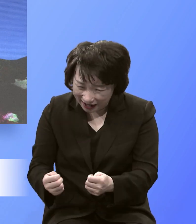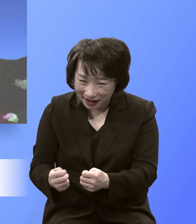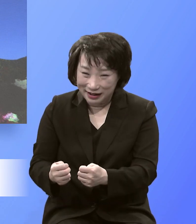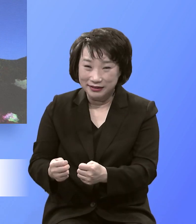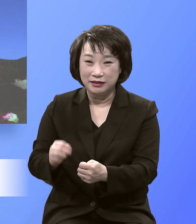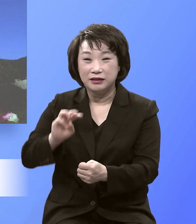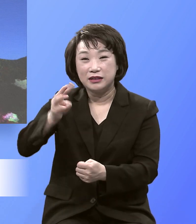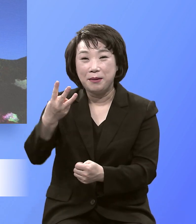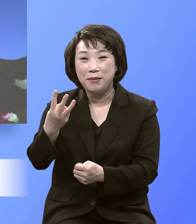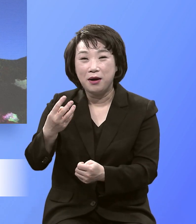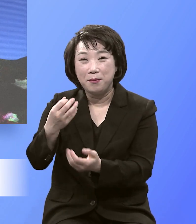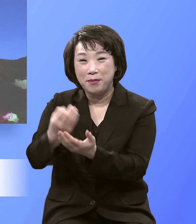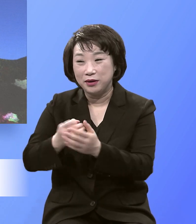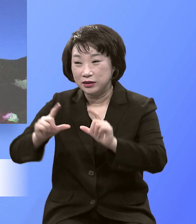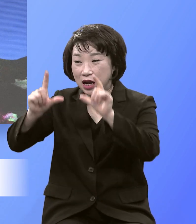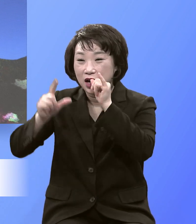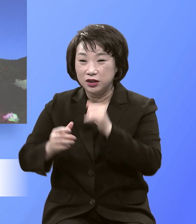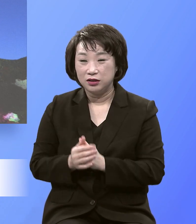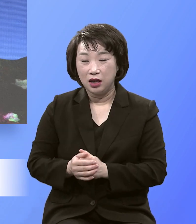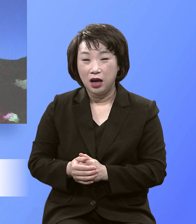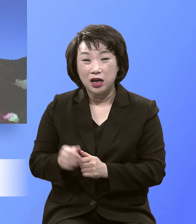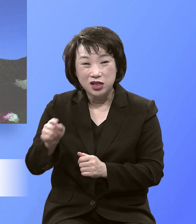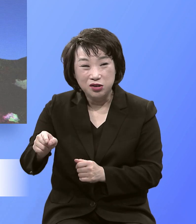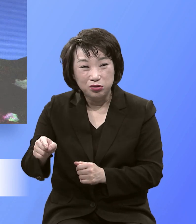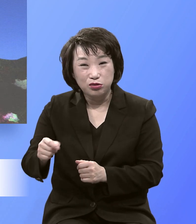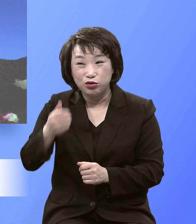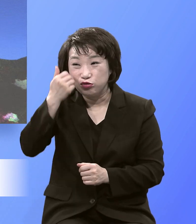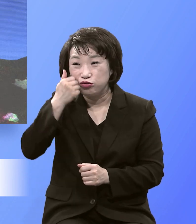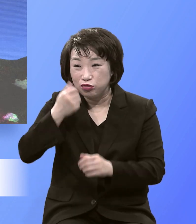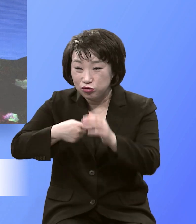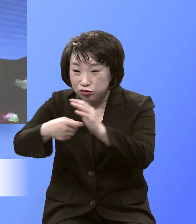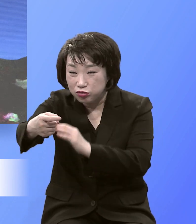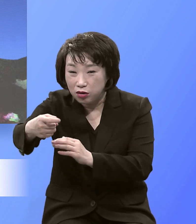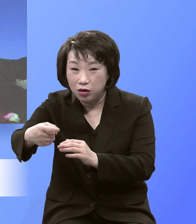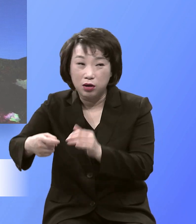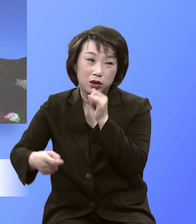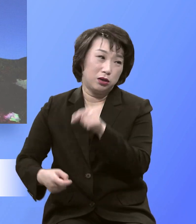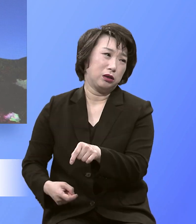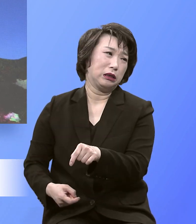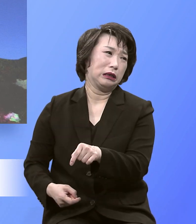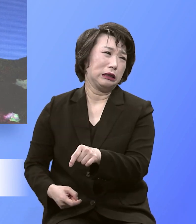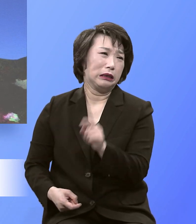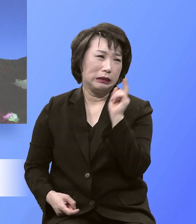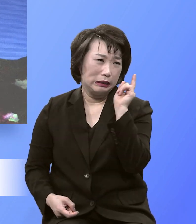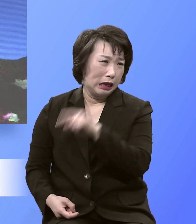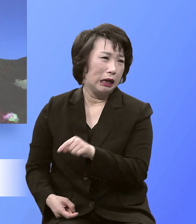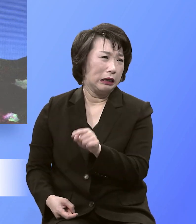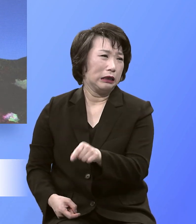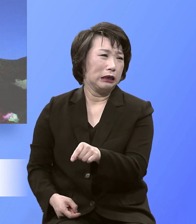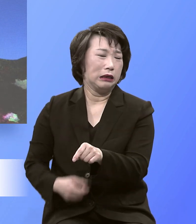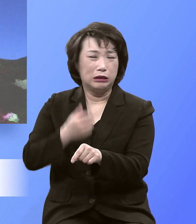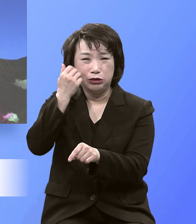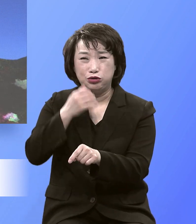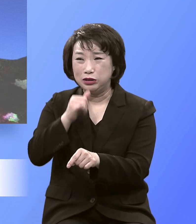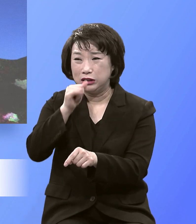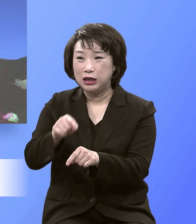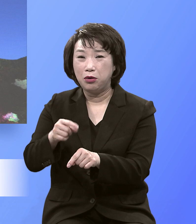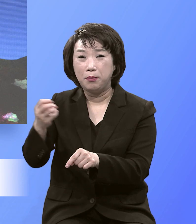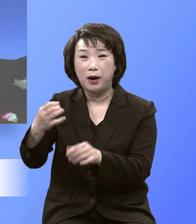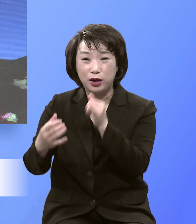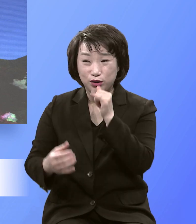버리면 300원 버는 날이 있는데 요것마저 주워다 갖다 놓으면 도둑질해 가는 나쁜 놈이